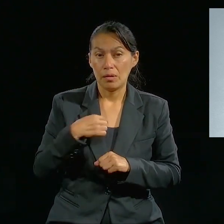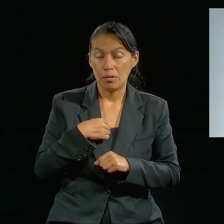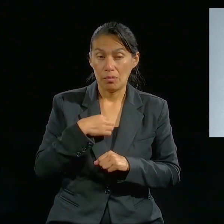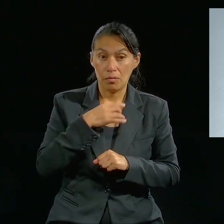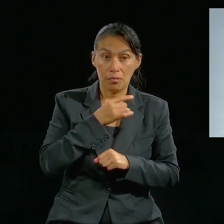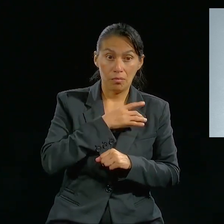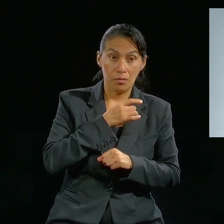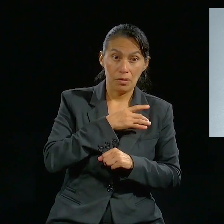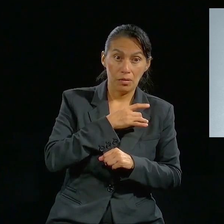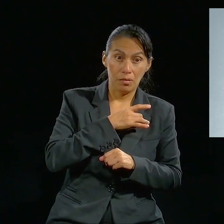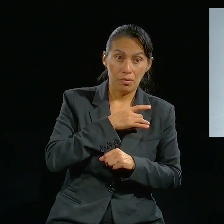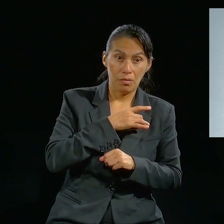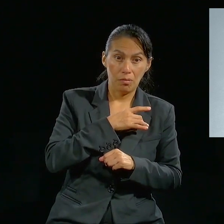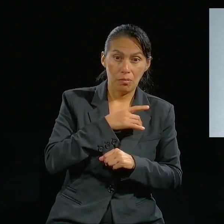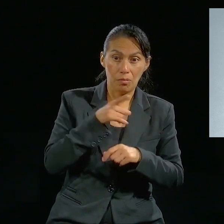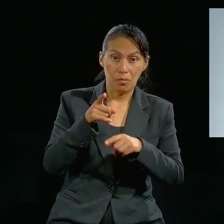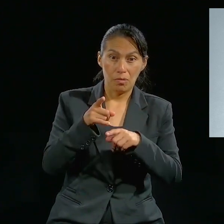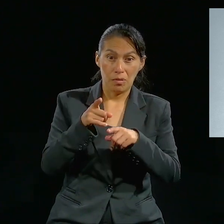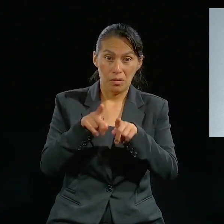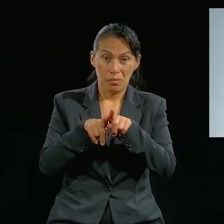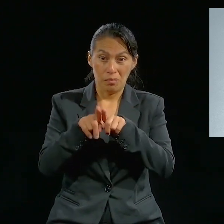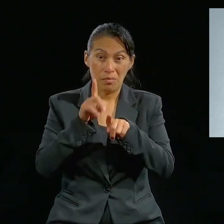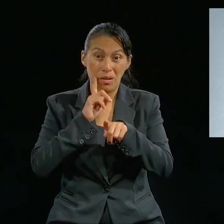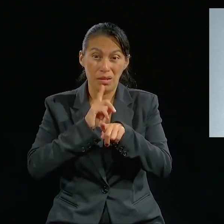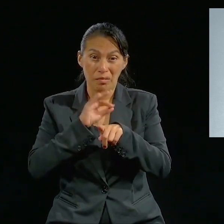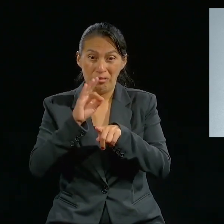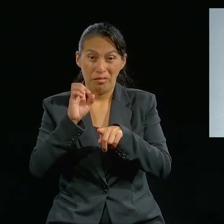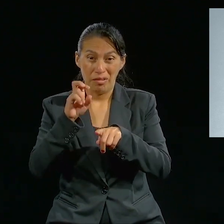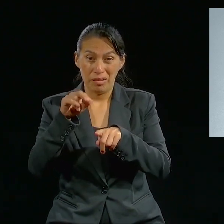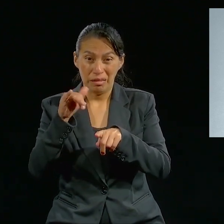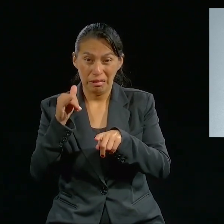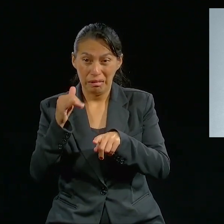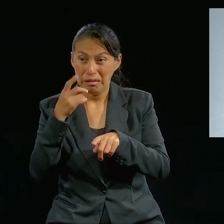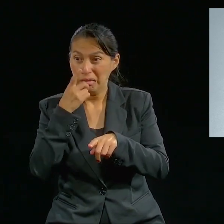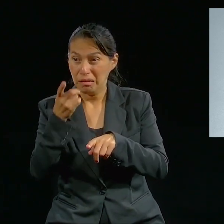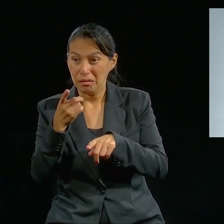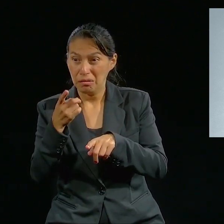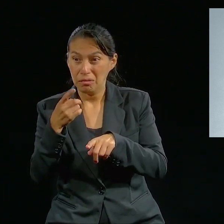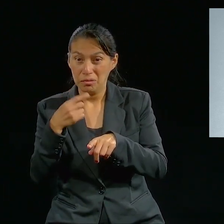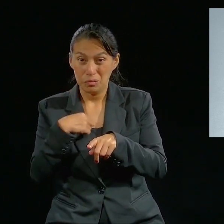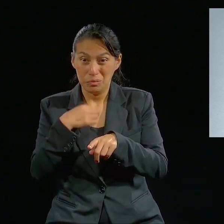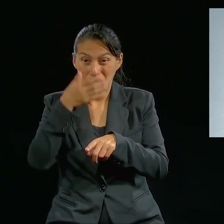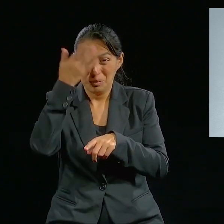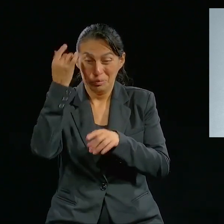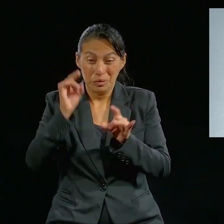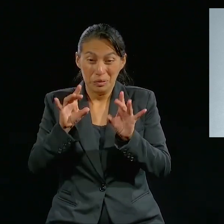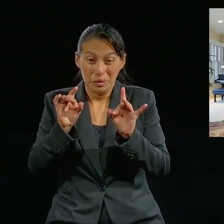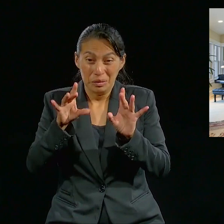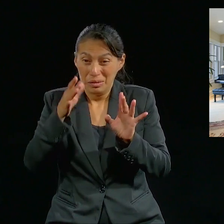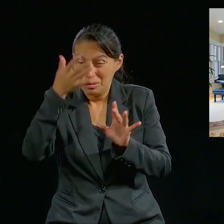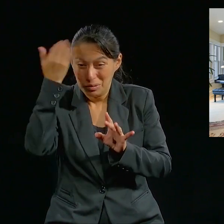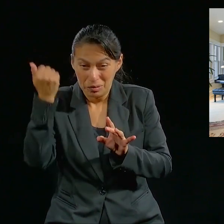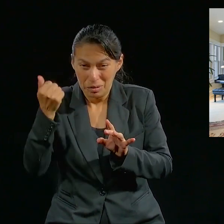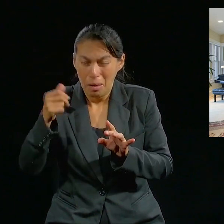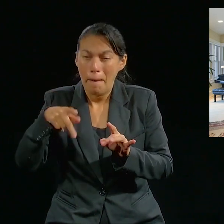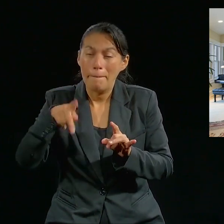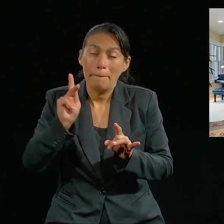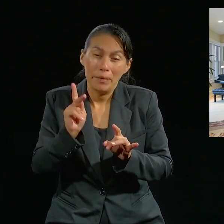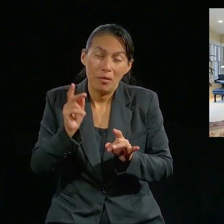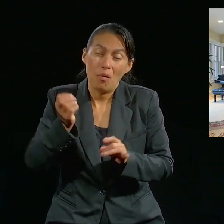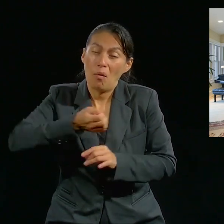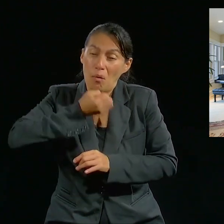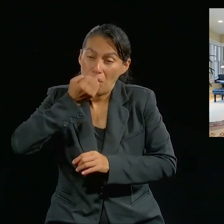Y tenía miedo por las palabras que ella había dicho, no sabía qué iba a pasar, pero como familia estuvimos